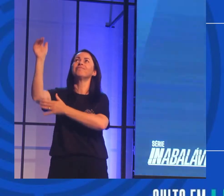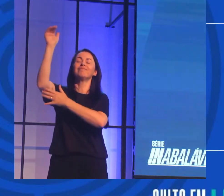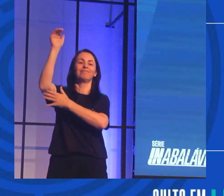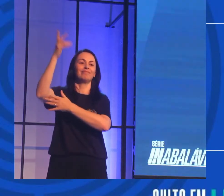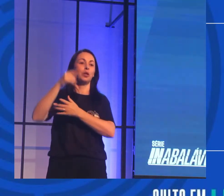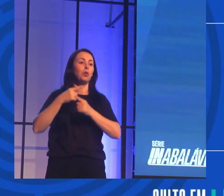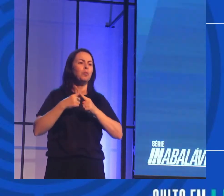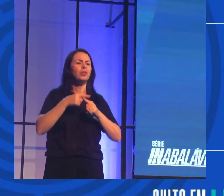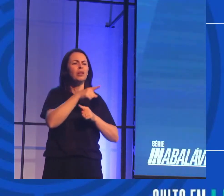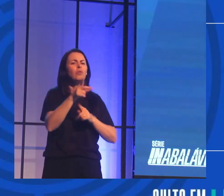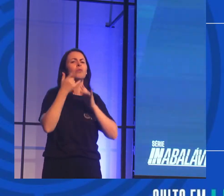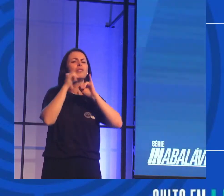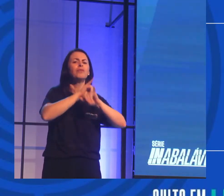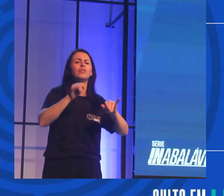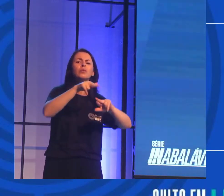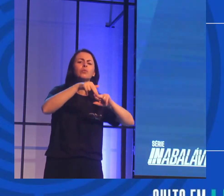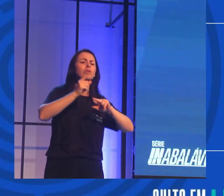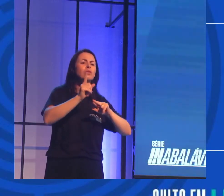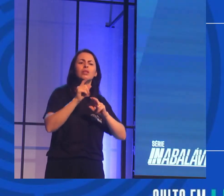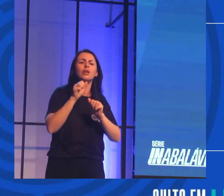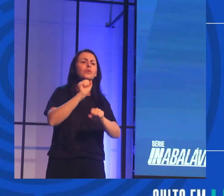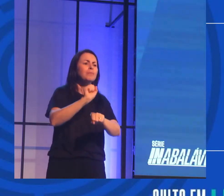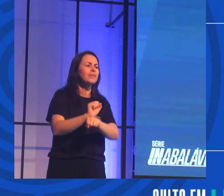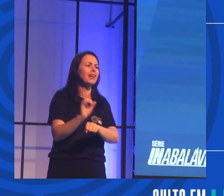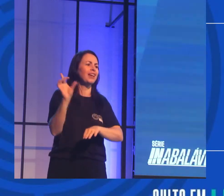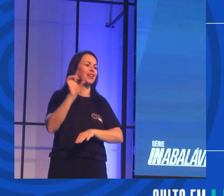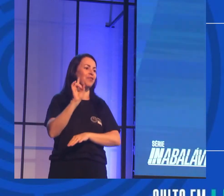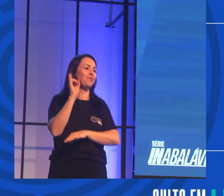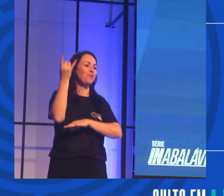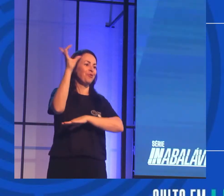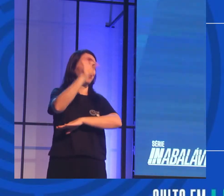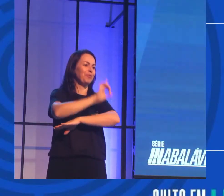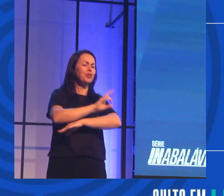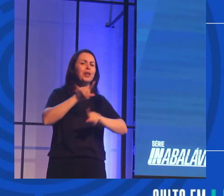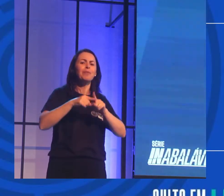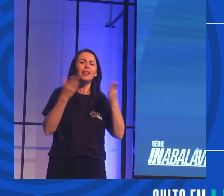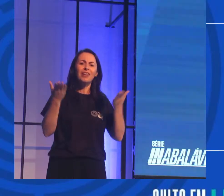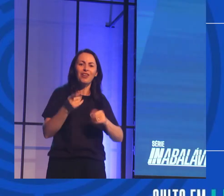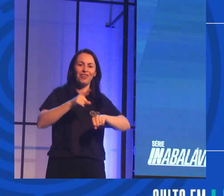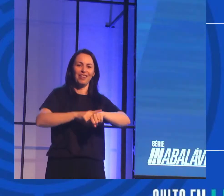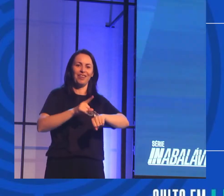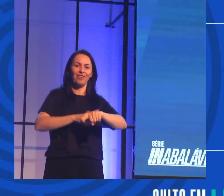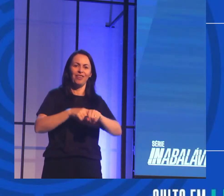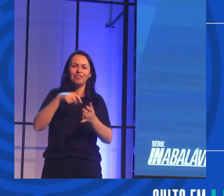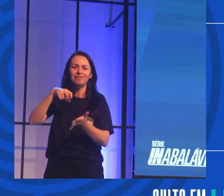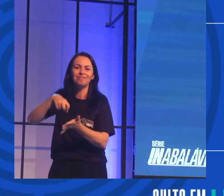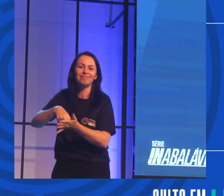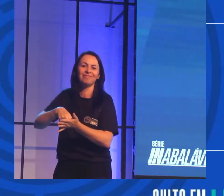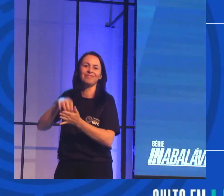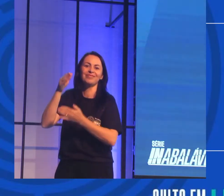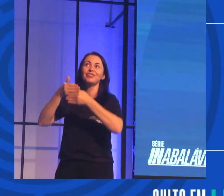mas constantemente você reverenciá-lo e adorá-lo e ajoelhar-se diante dEle.